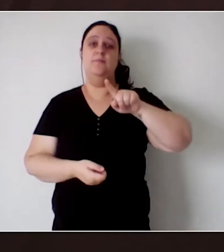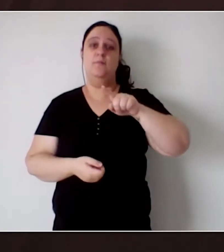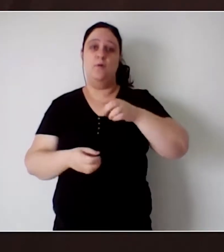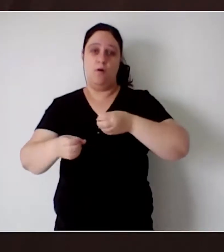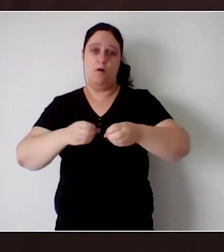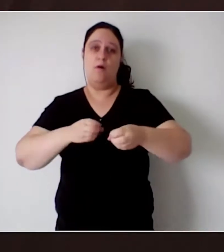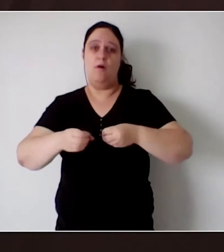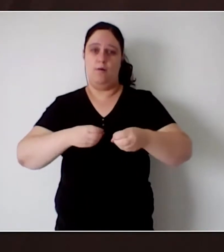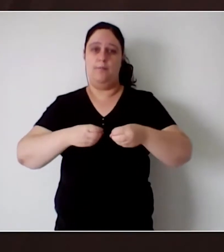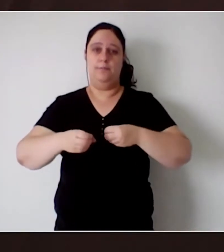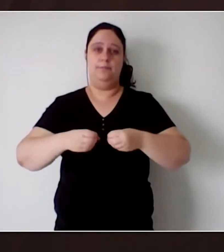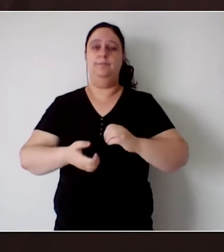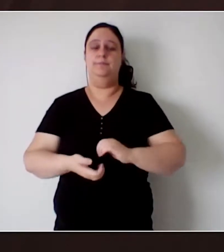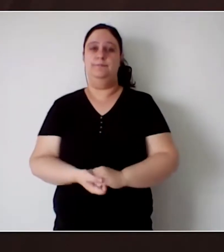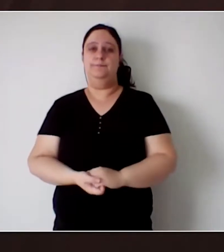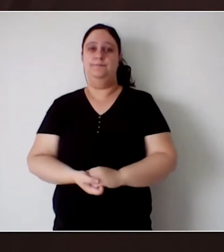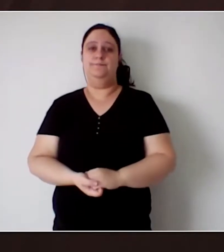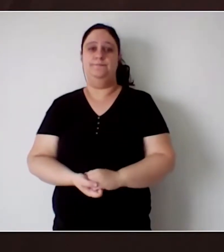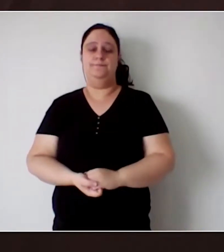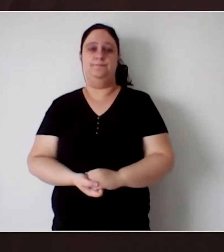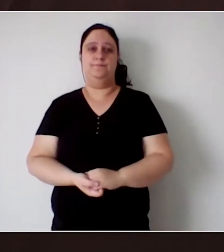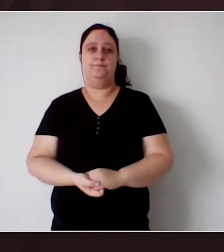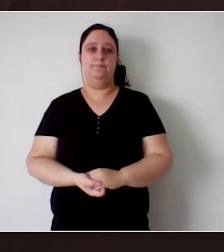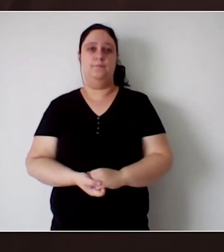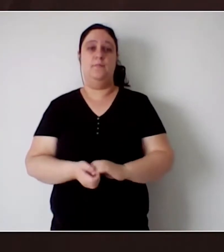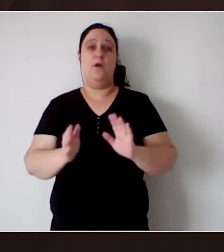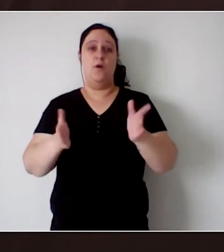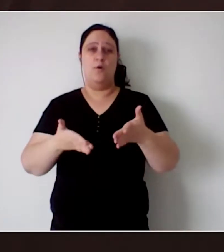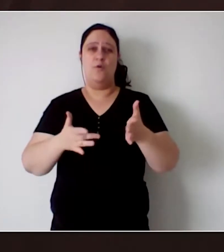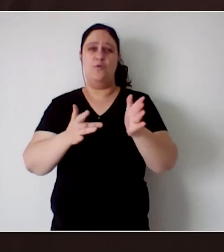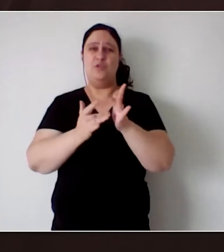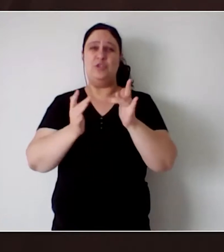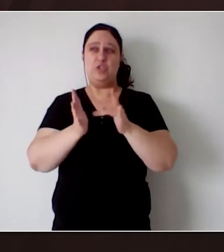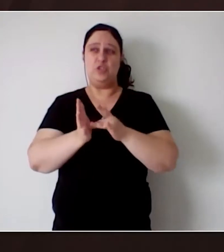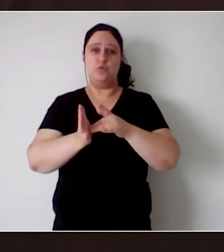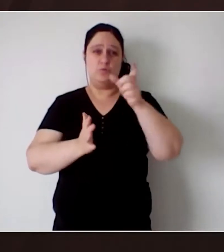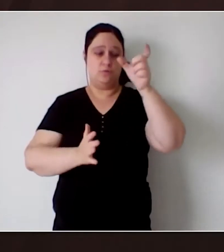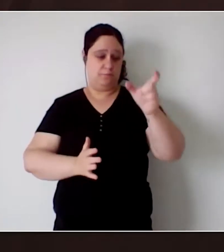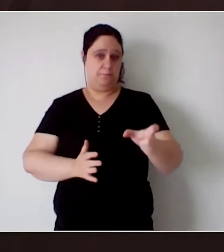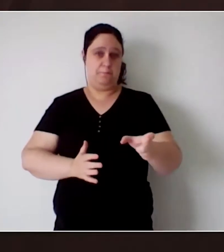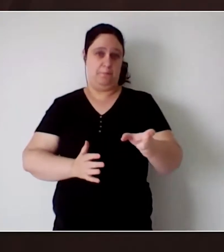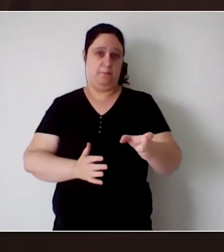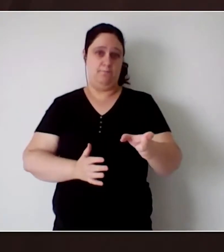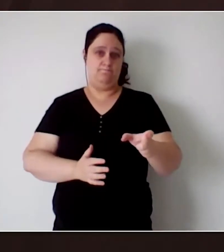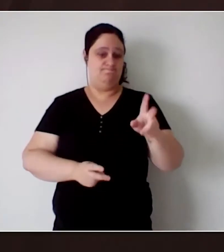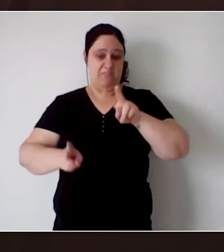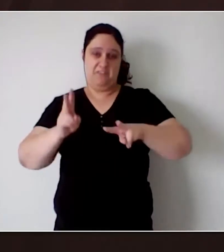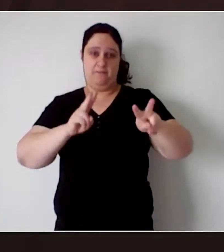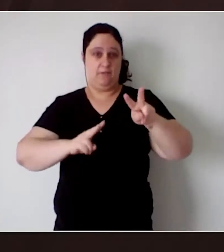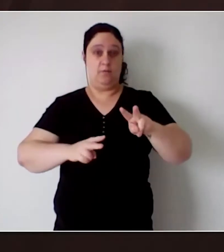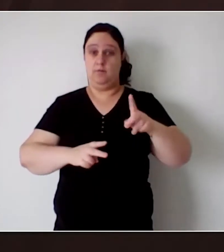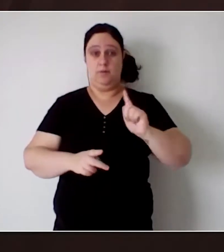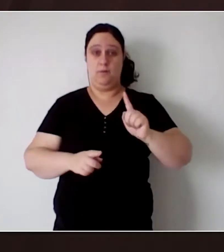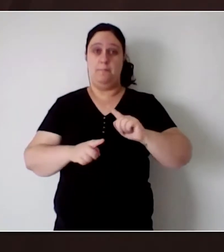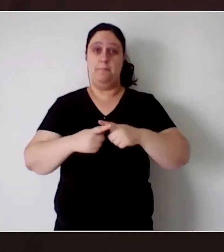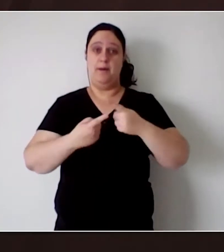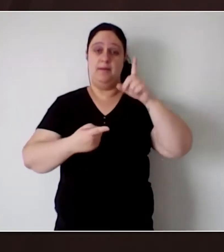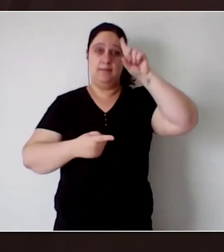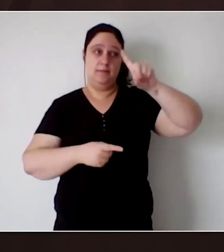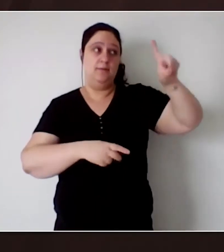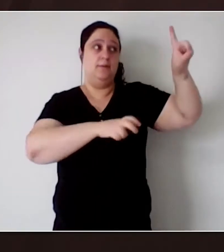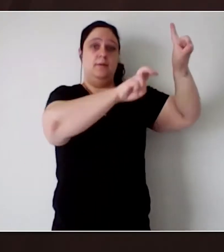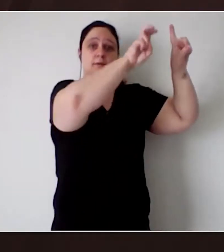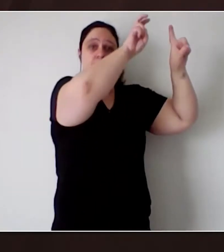irmãos, hoje, Jesus não está aqui fisicamente conosco. Jesus está sentado à direita